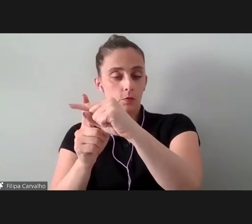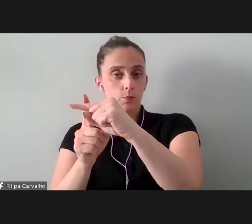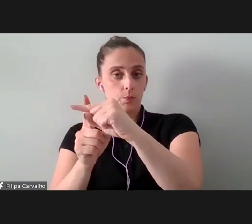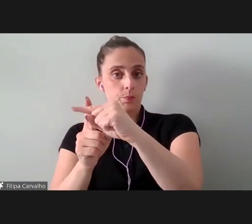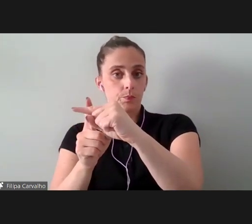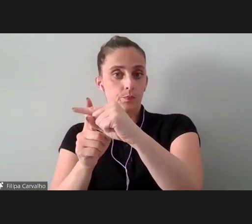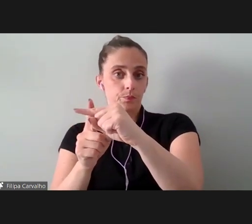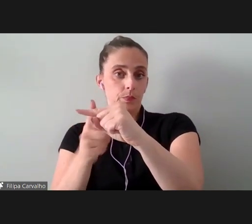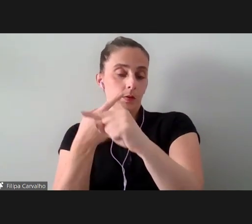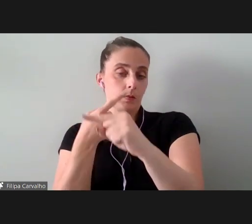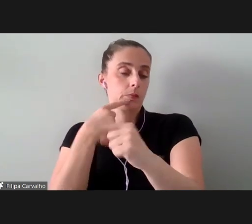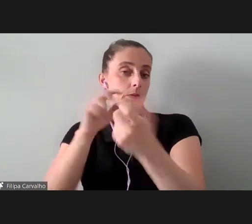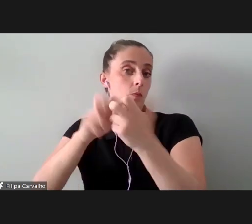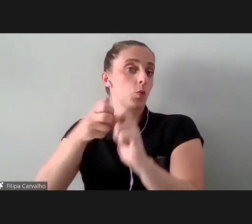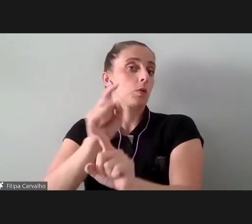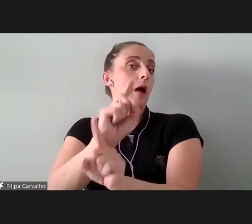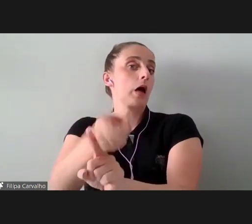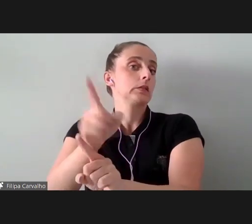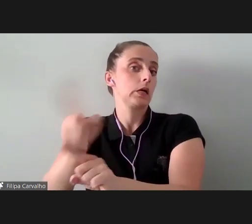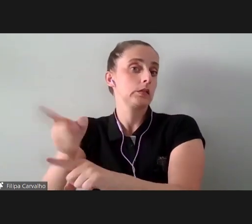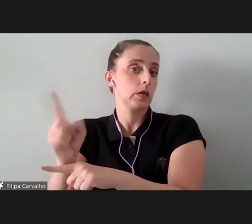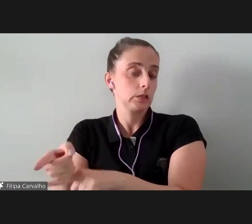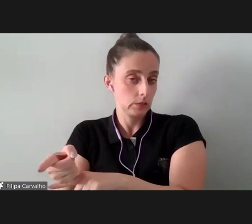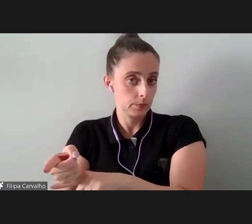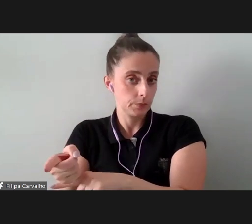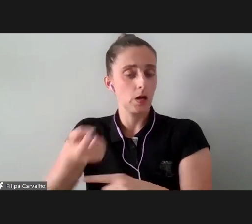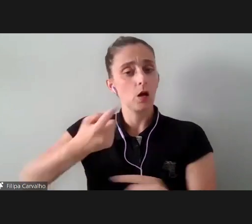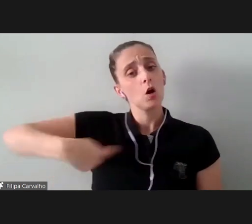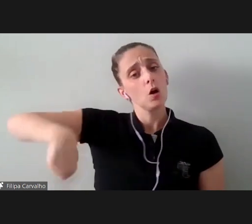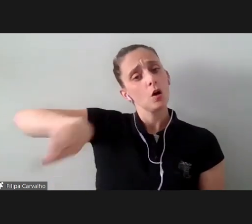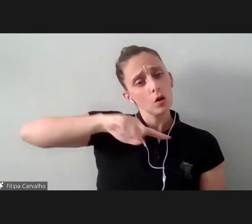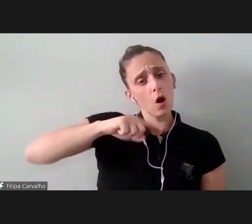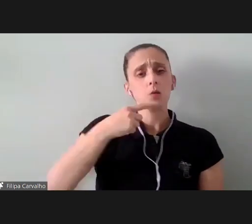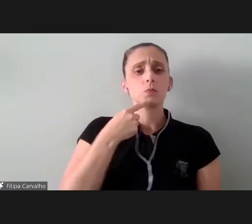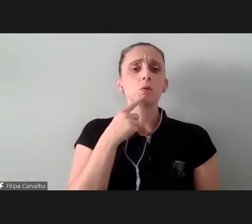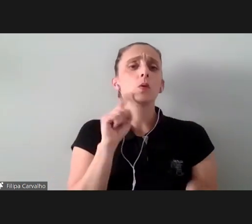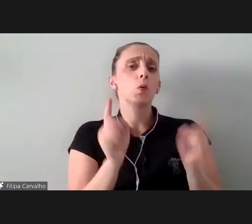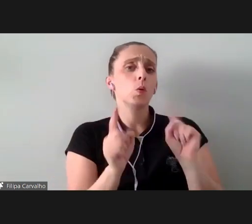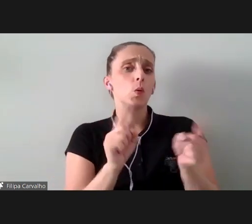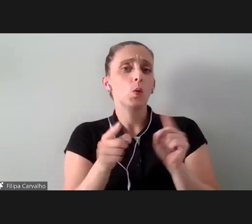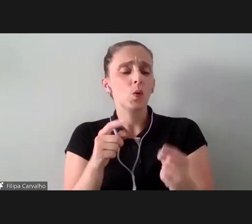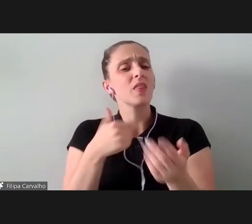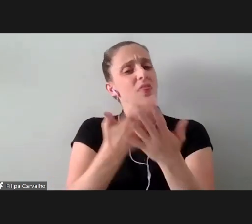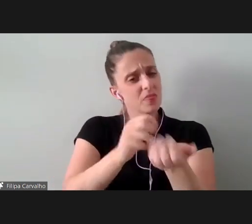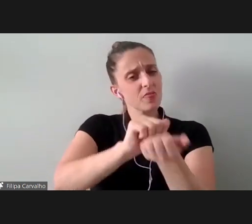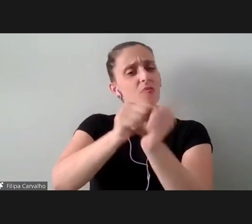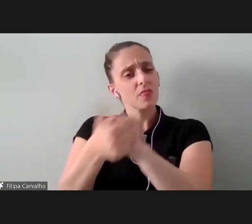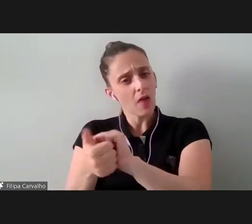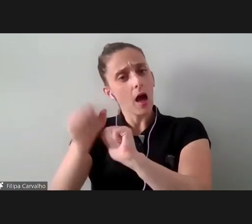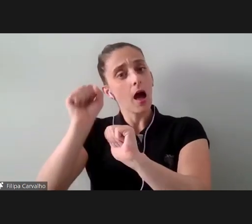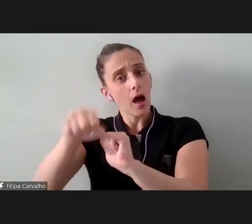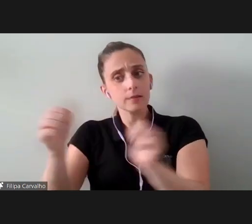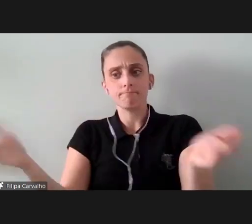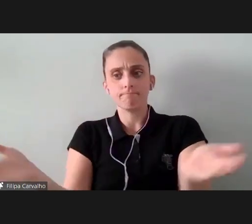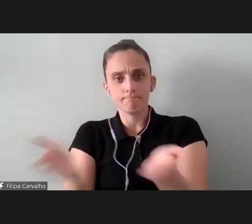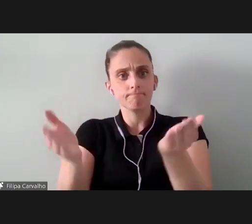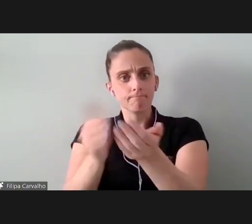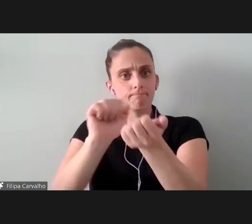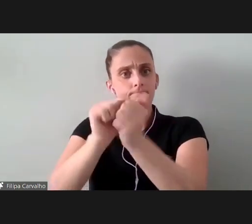enfrentamento de problemas. E a gente entende, né, que para promover essa transformação e, portanto,